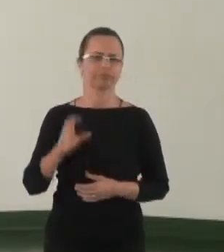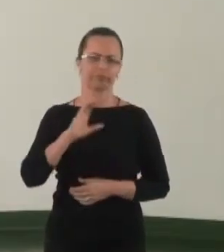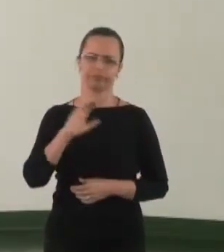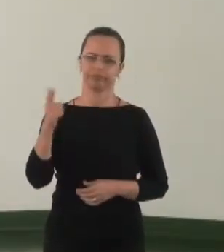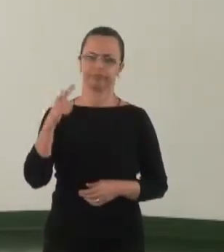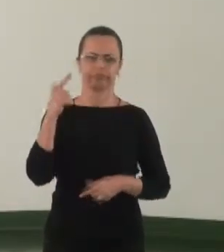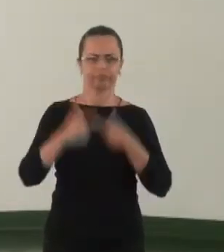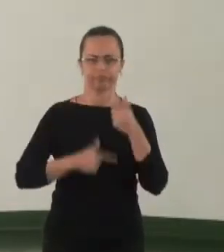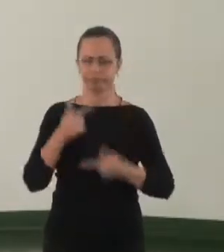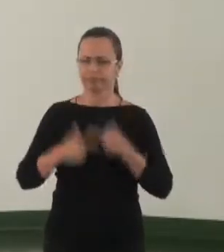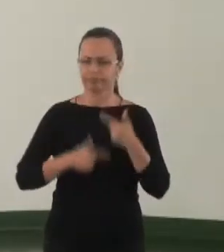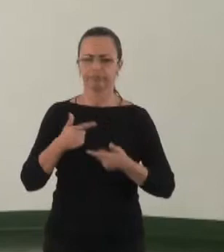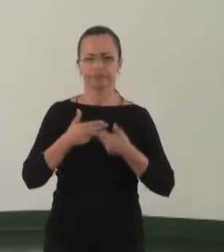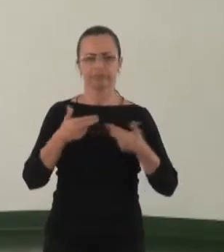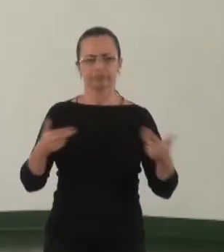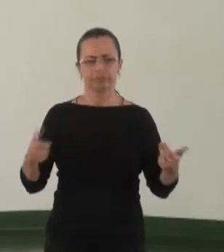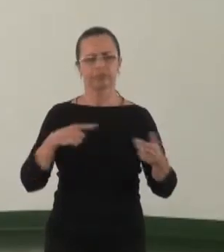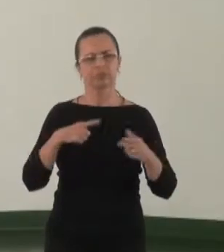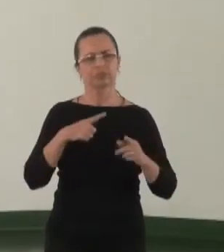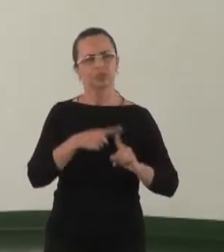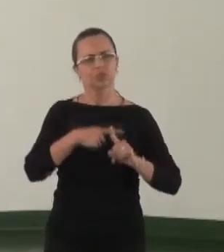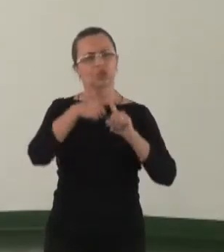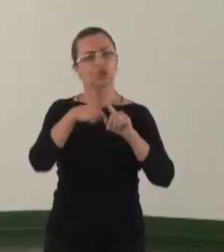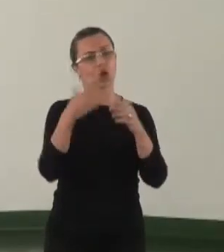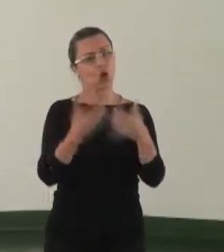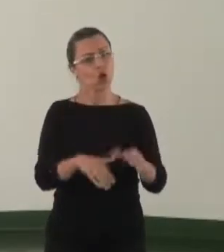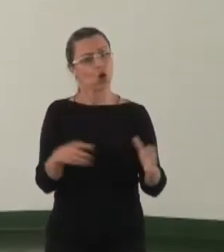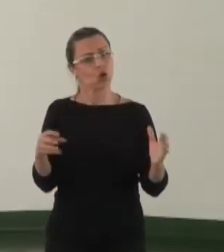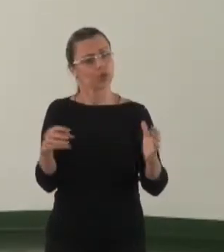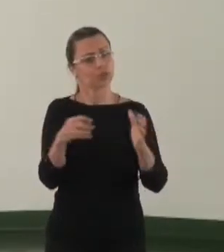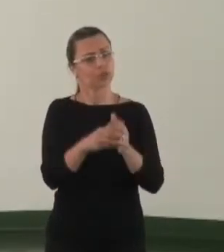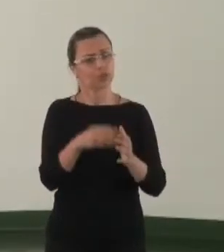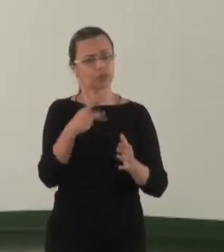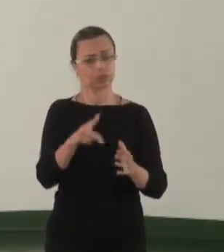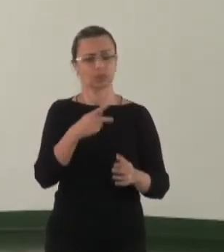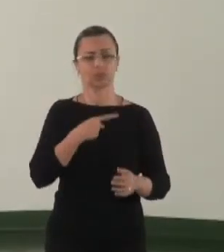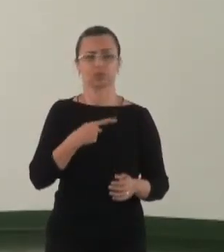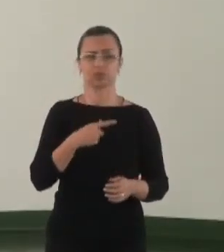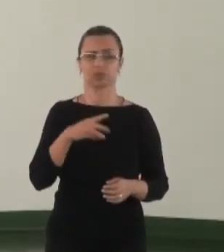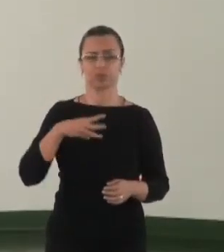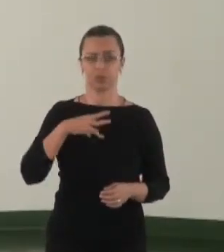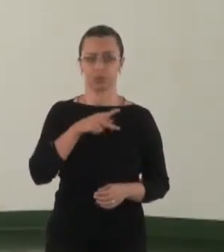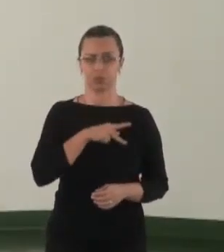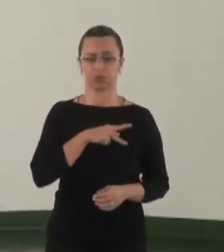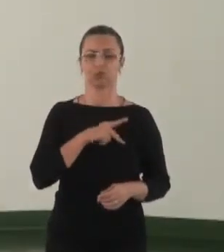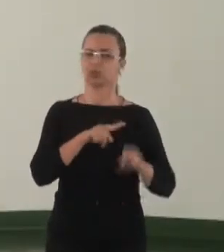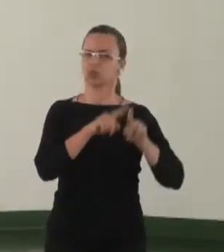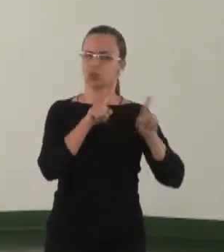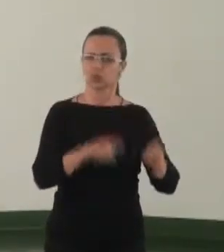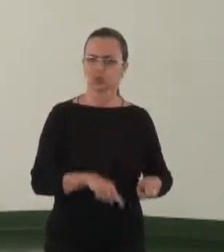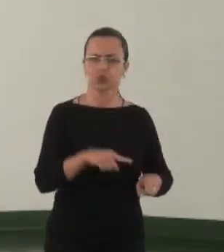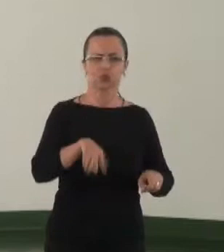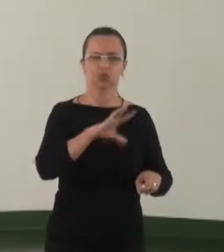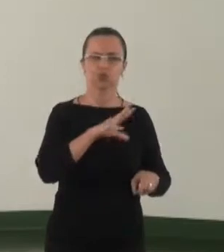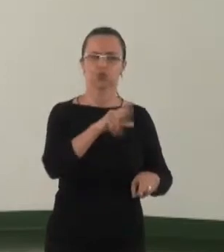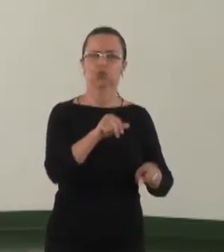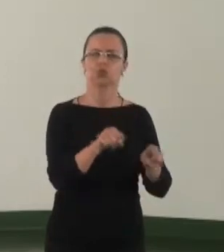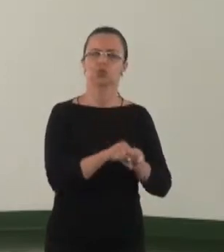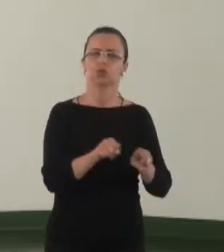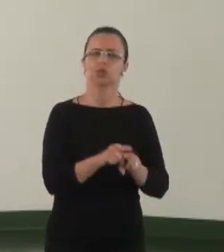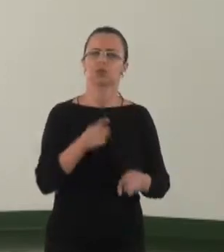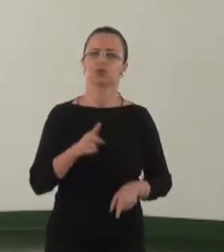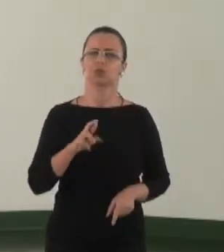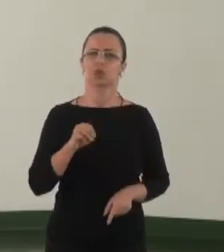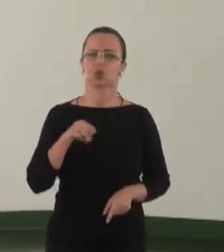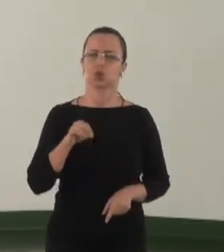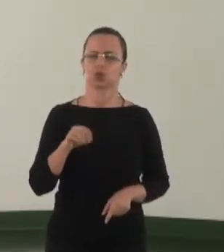de ações afirmativas no âmbito dos concursos do Ministério Público para servidores e promotores. É necessário se fazer representar a